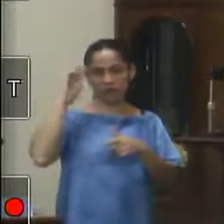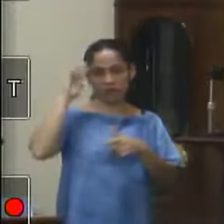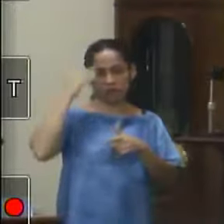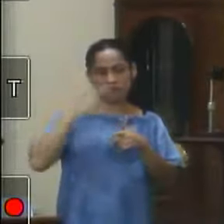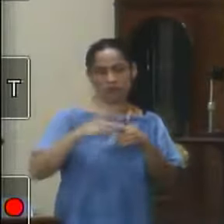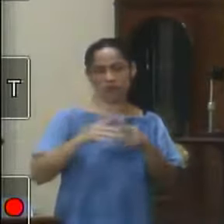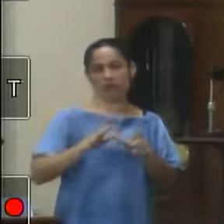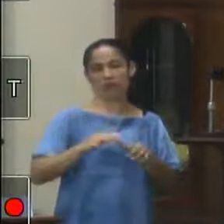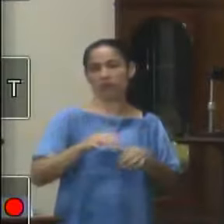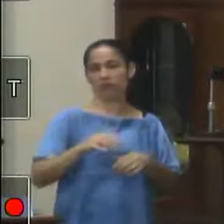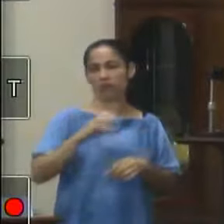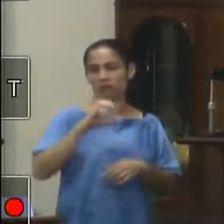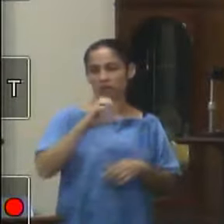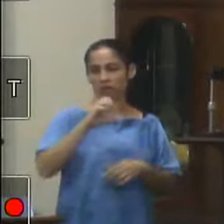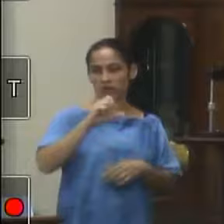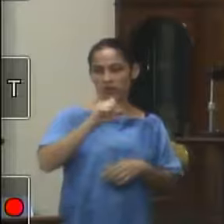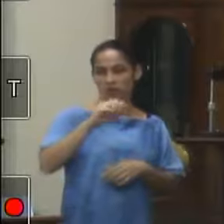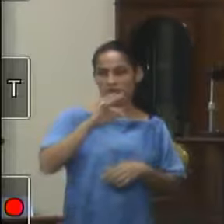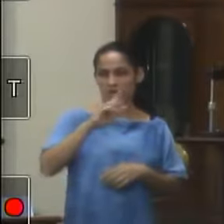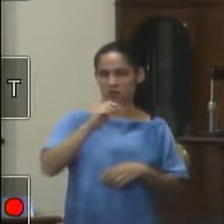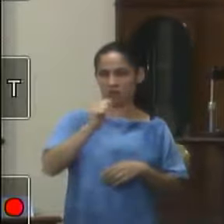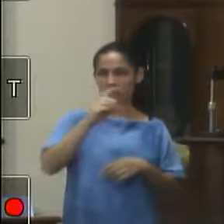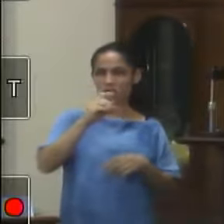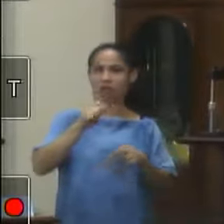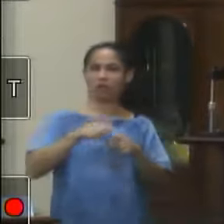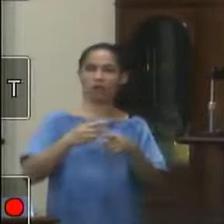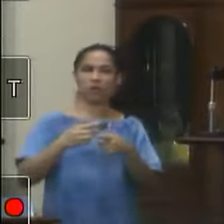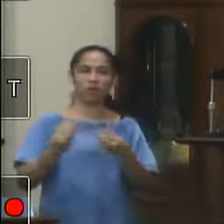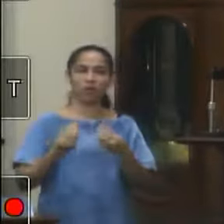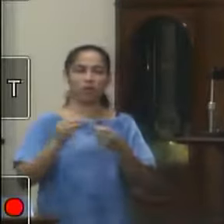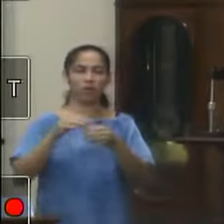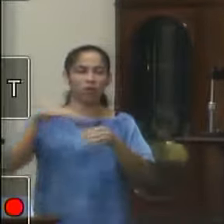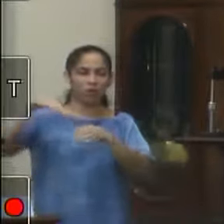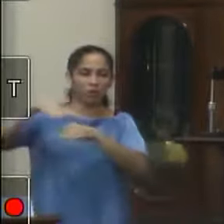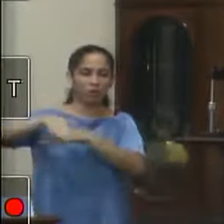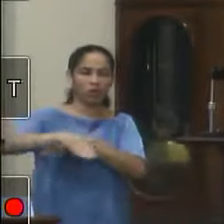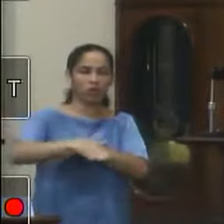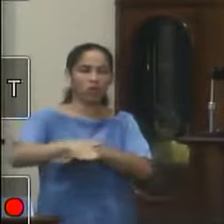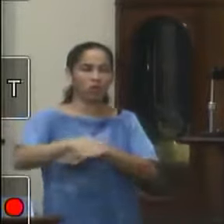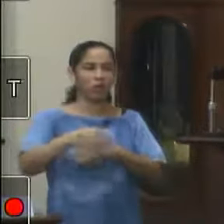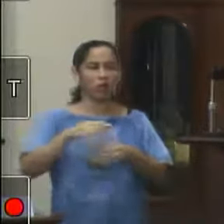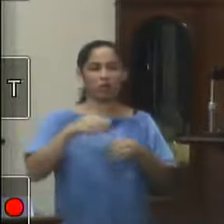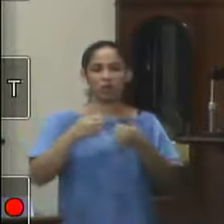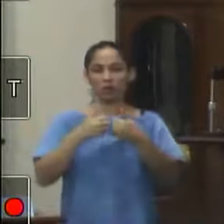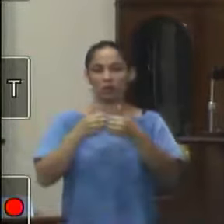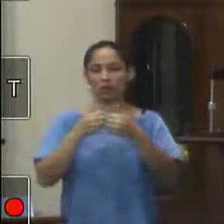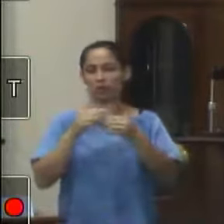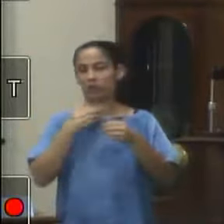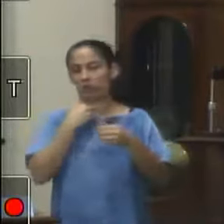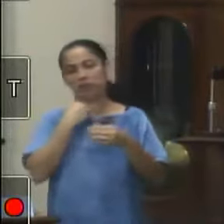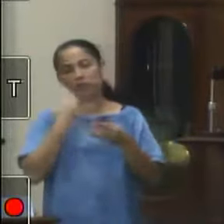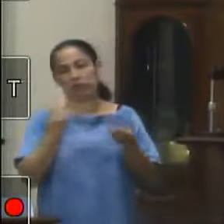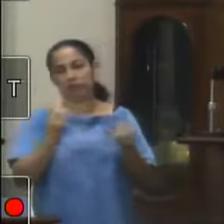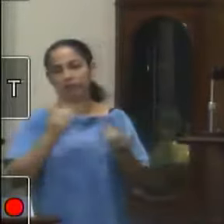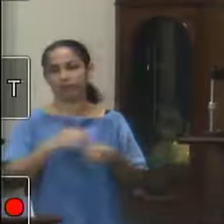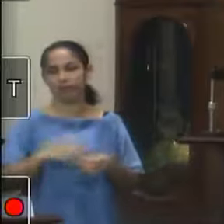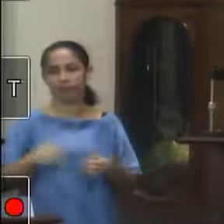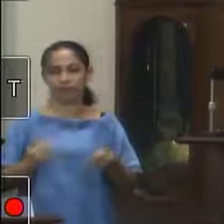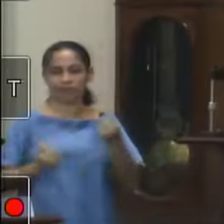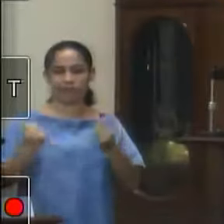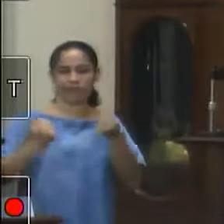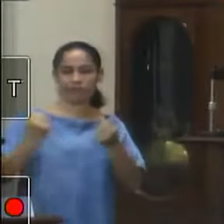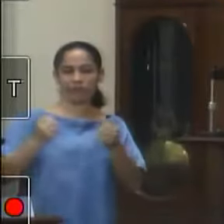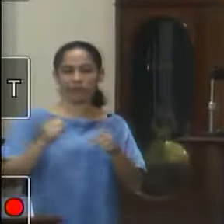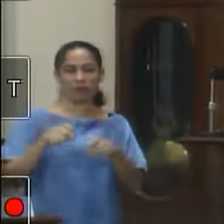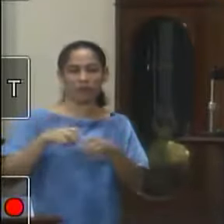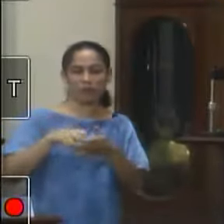reta, o carro passa. O problema é a ladeira, onde o carro desliza e o ônibus não passa. Então, eu acho que é um grande